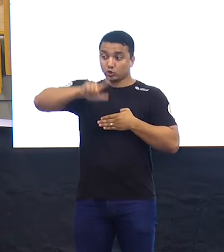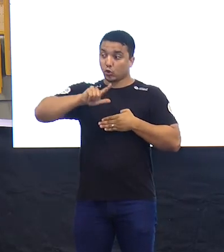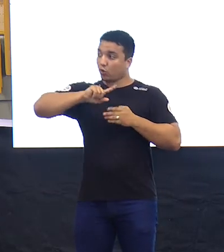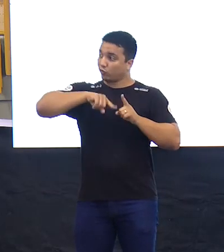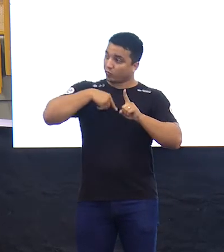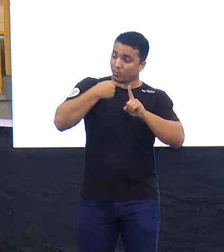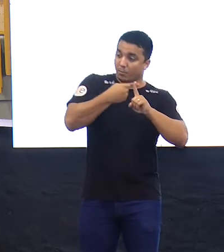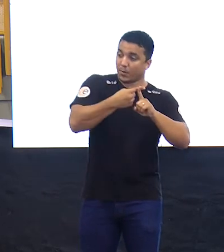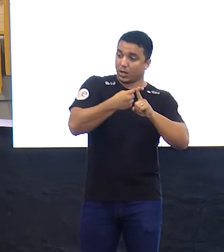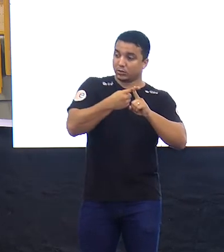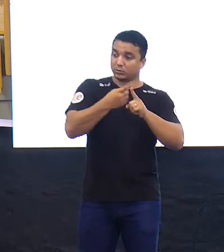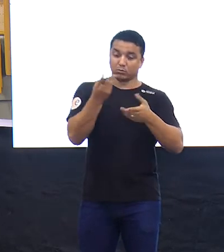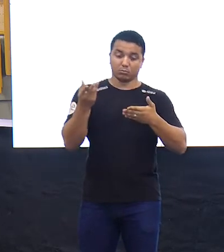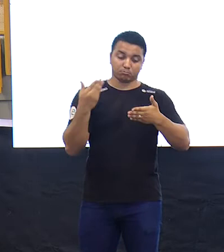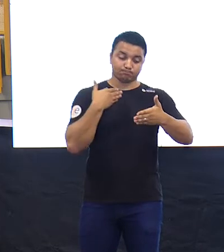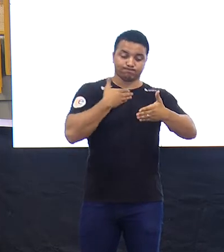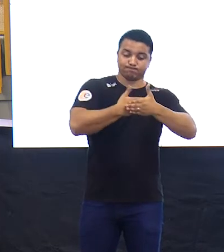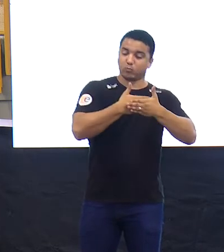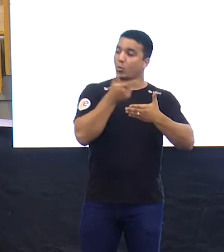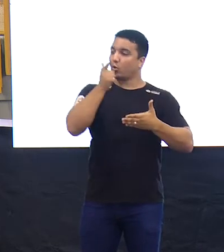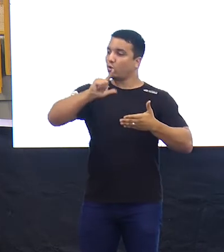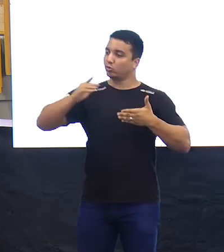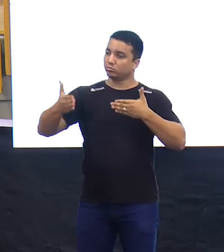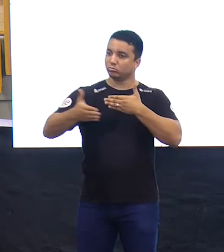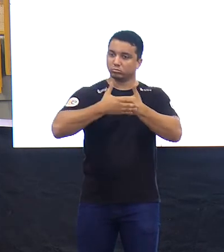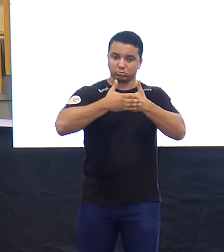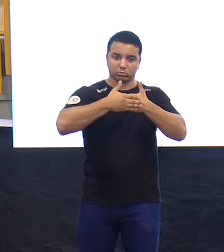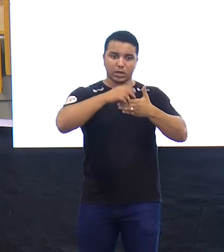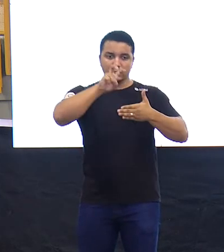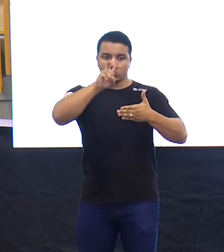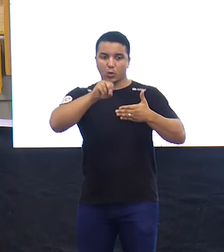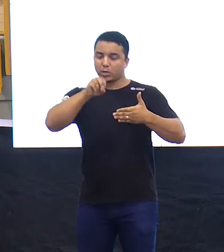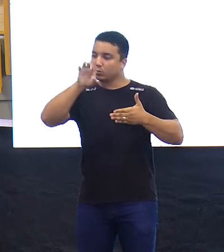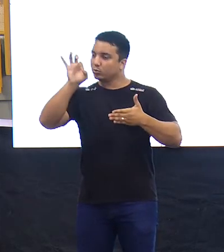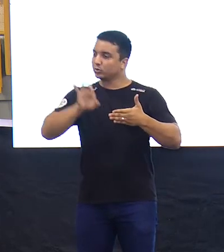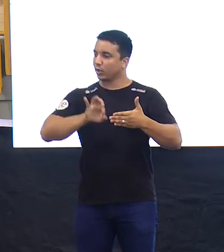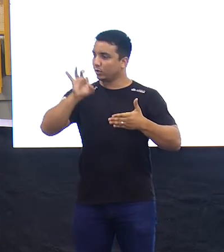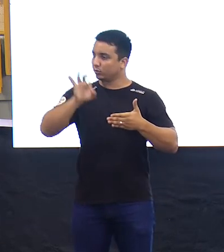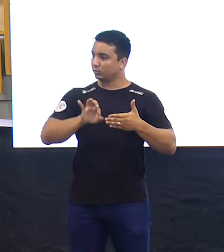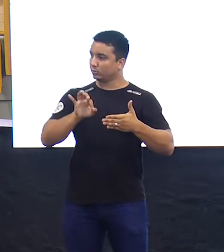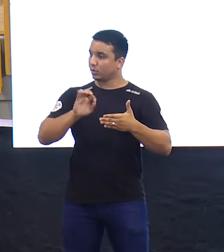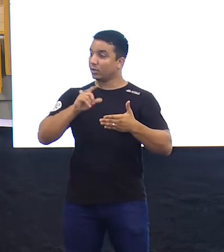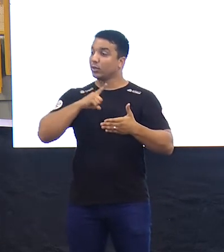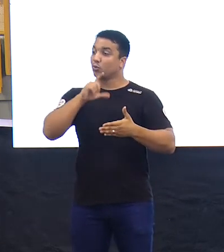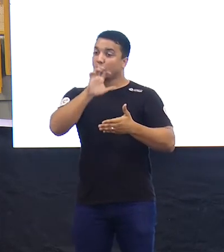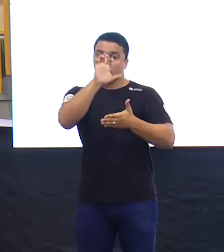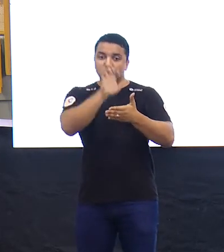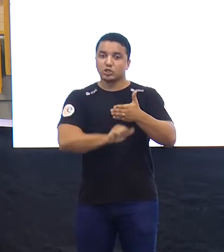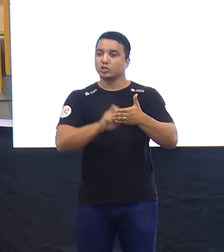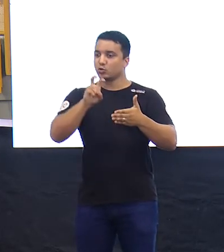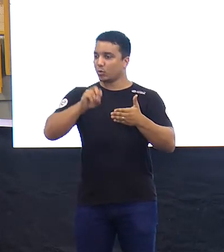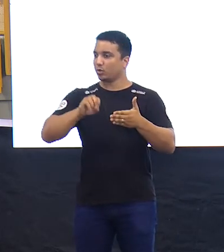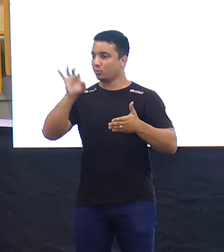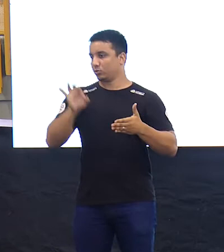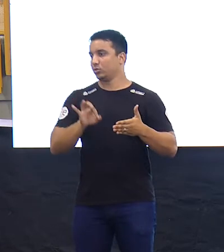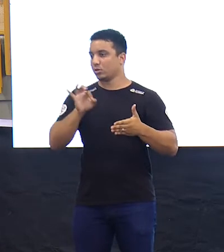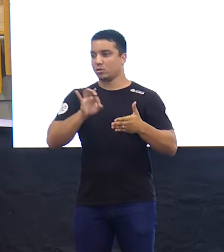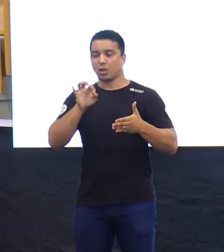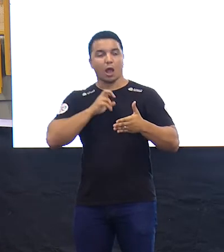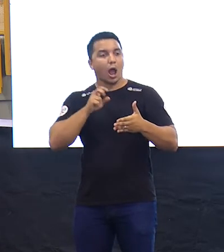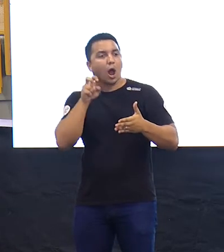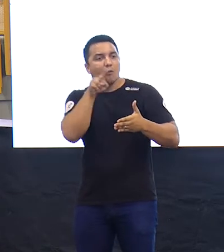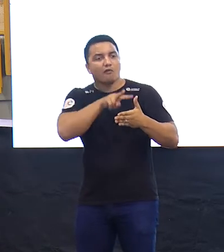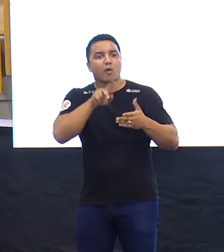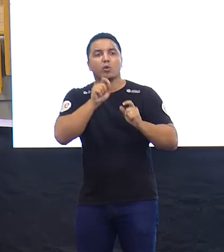cumulativamente, eu taquei outro insufilme de 50%. Então ele vai tirar 50% da